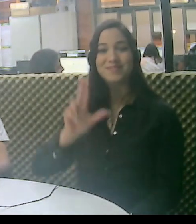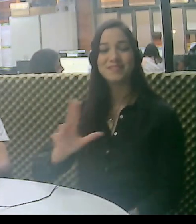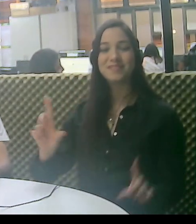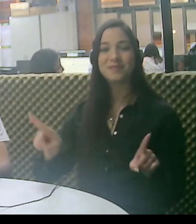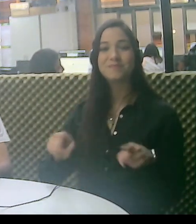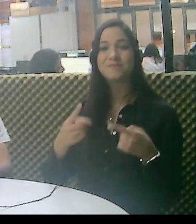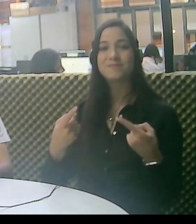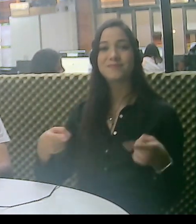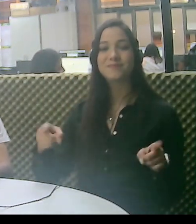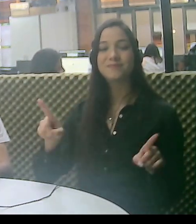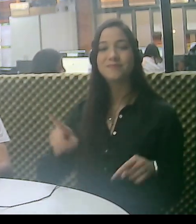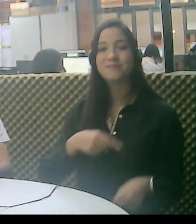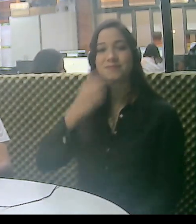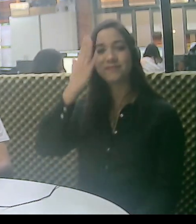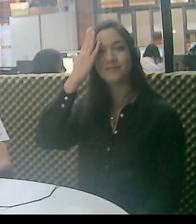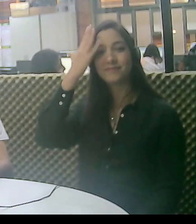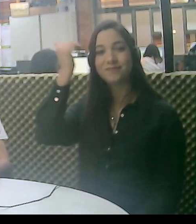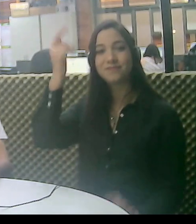Uberlândia,